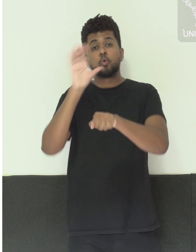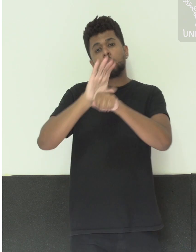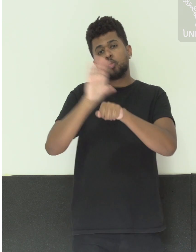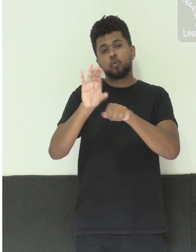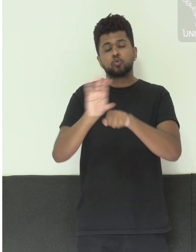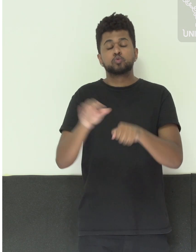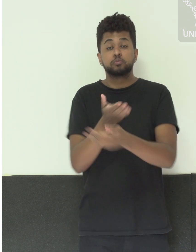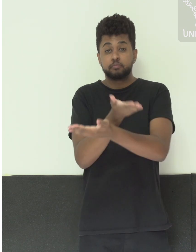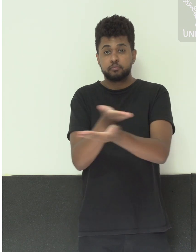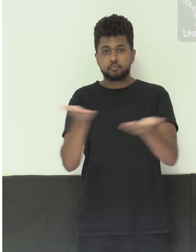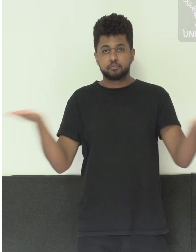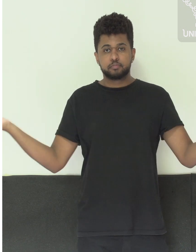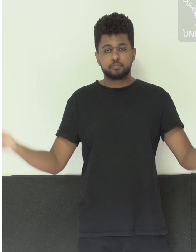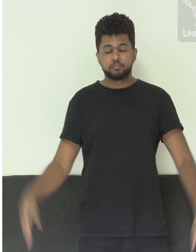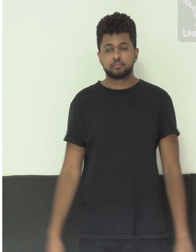cursos: